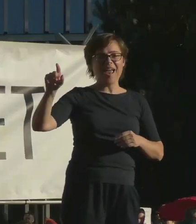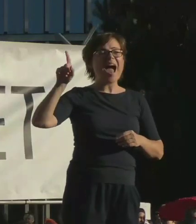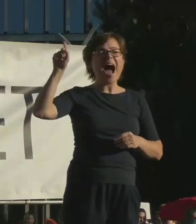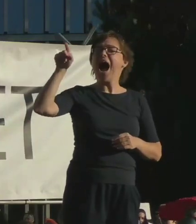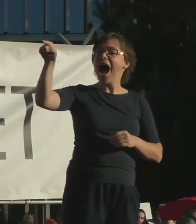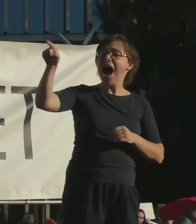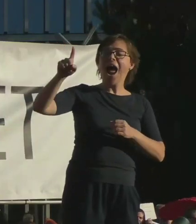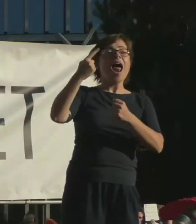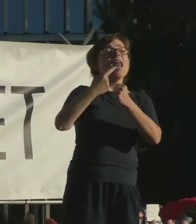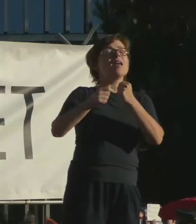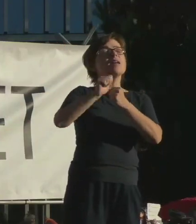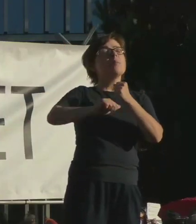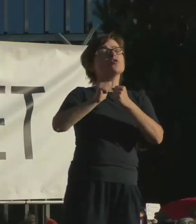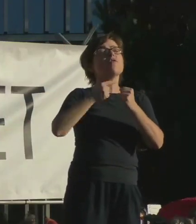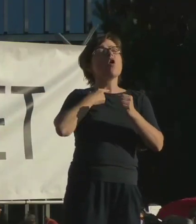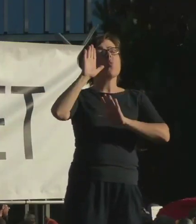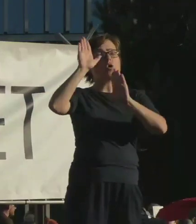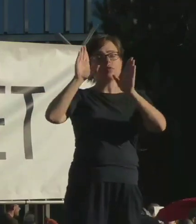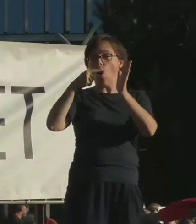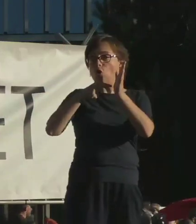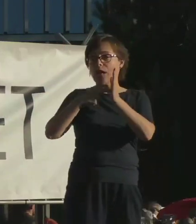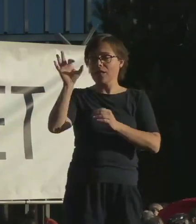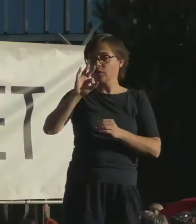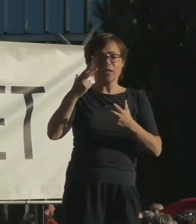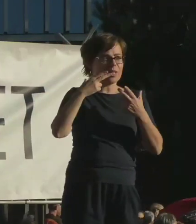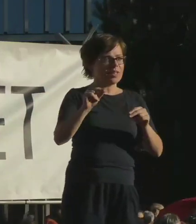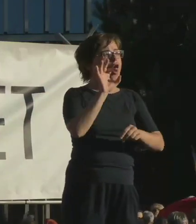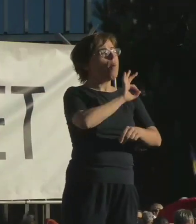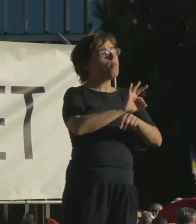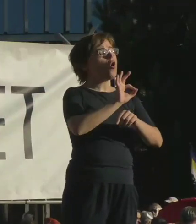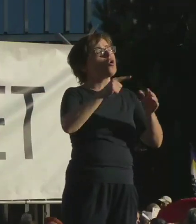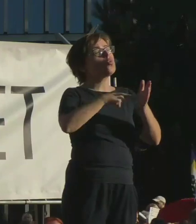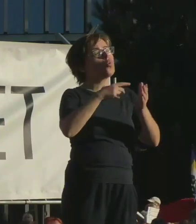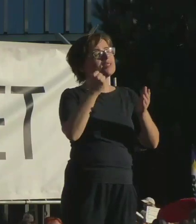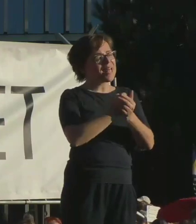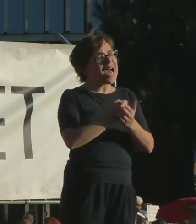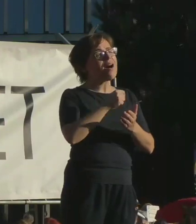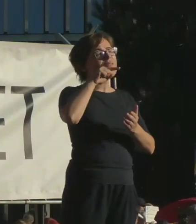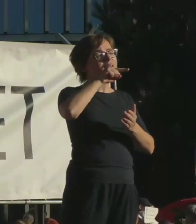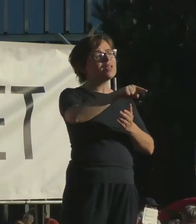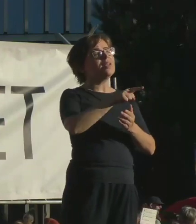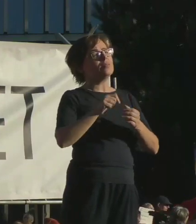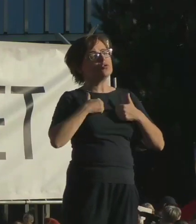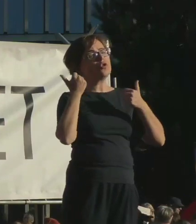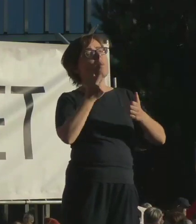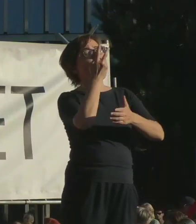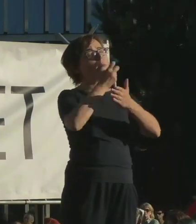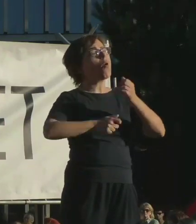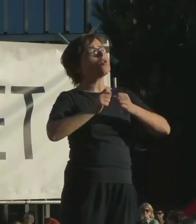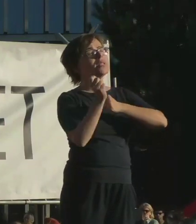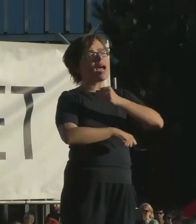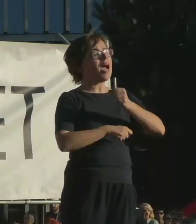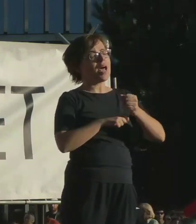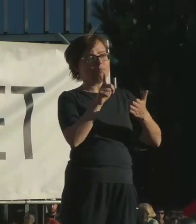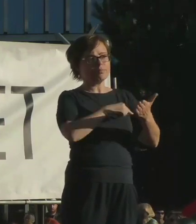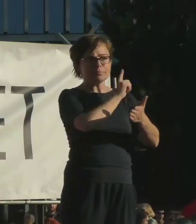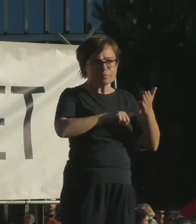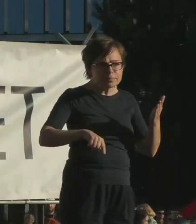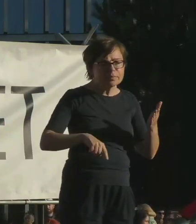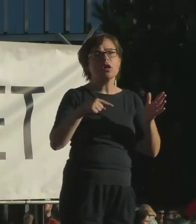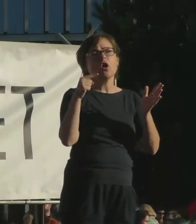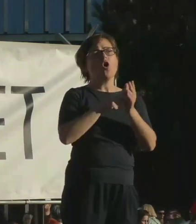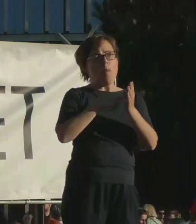było waszą ostatnią szansą. Projekt ustawy dekryminalizacyjnej będzie składany do skutku. Nie dajcie sobie